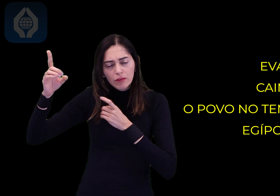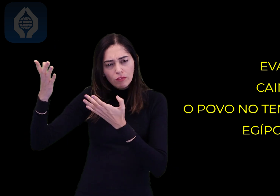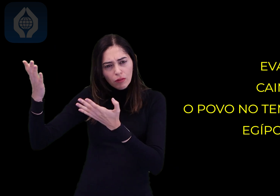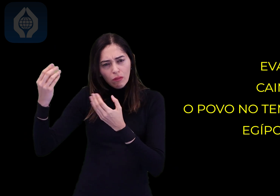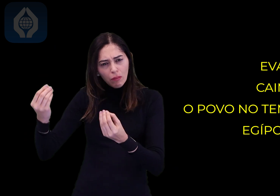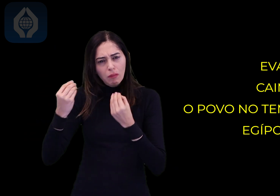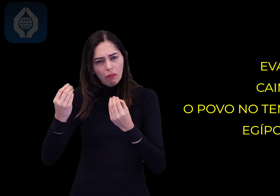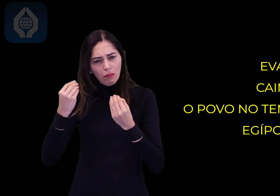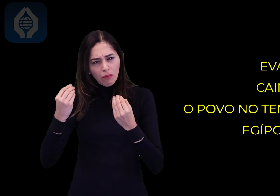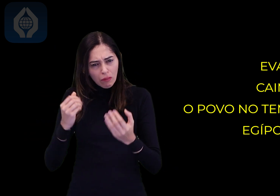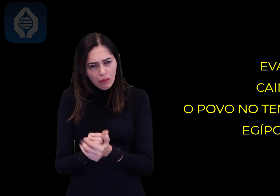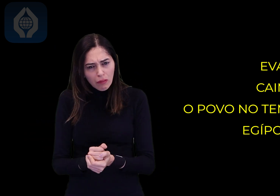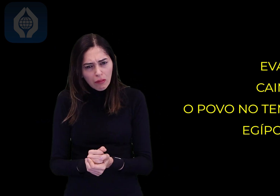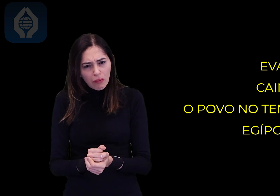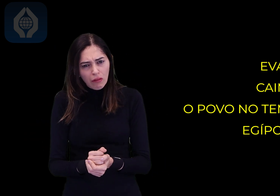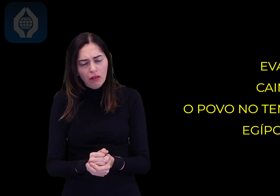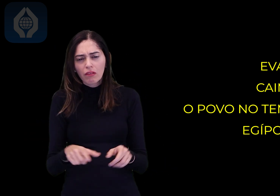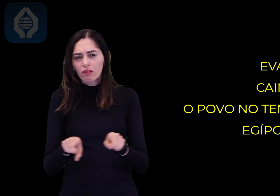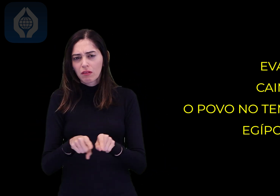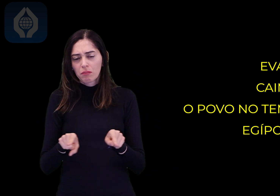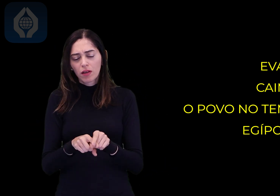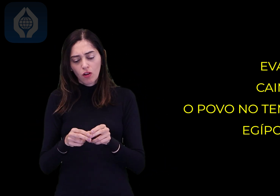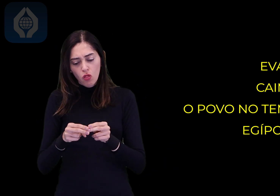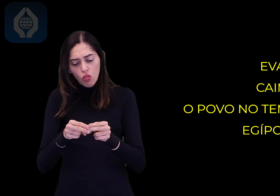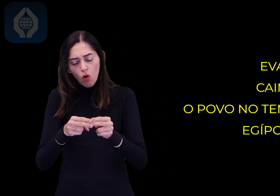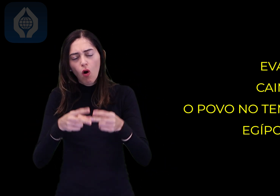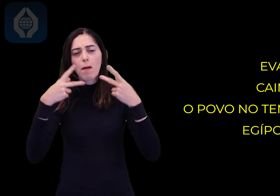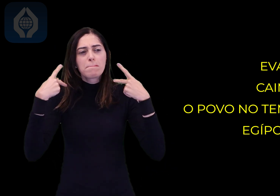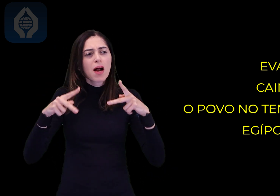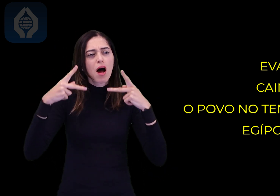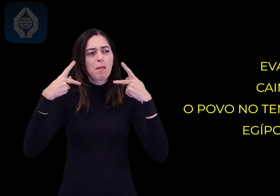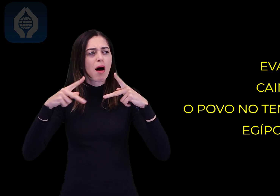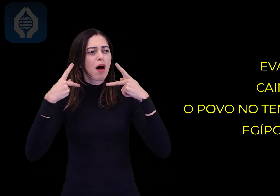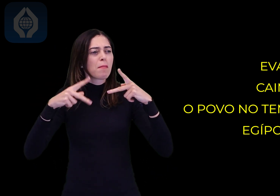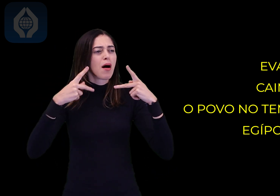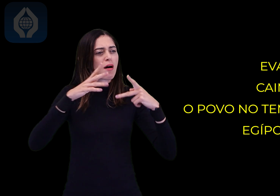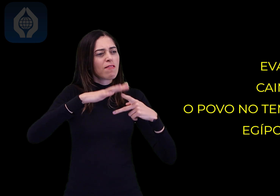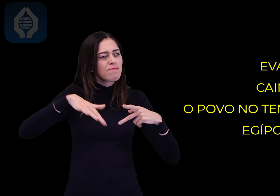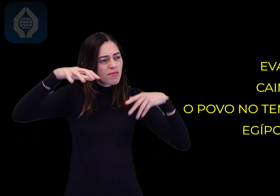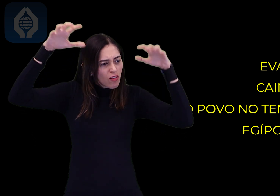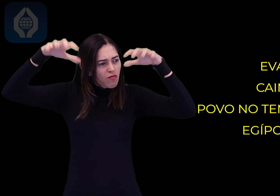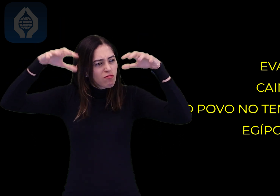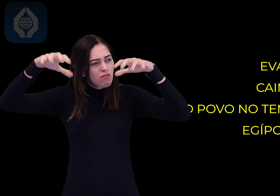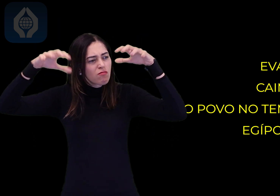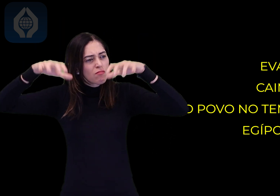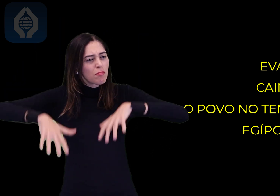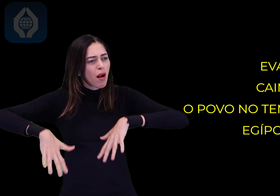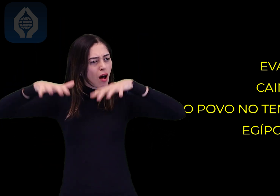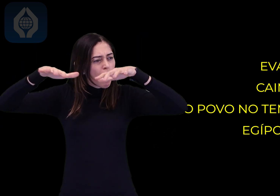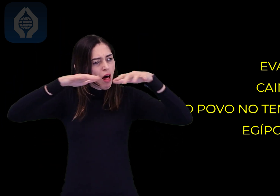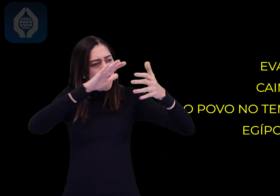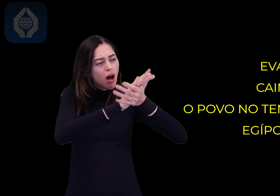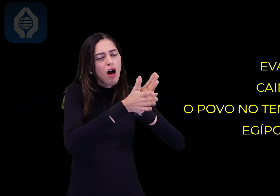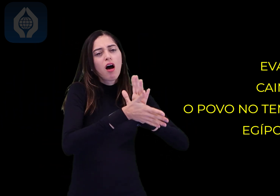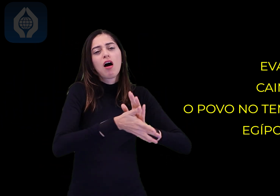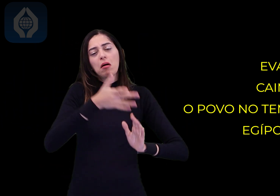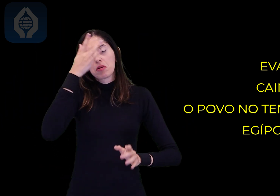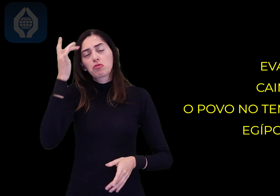foram rejeitadas por Deus. Quando Noé disse ao povo que Deus mandaria um grande dilúvio, eles se recusaram a crer em Deus. Eles